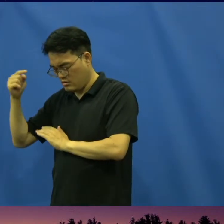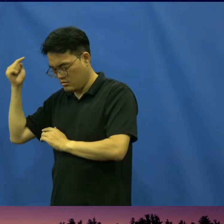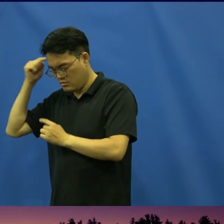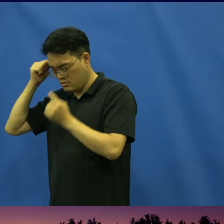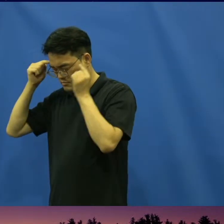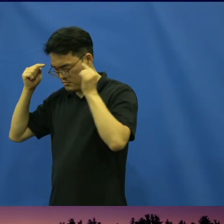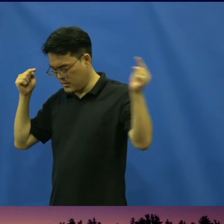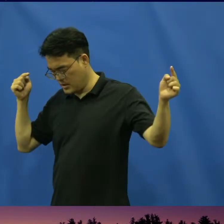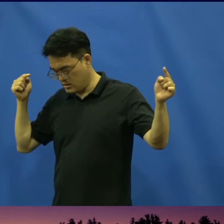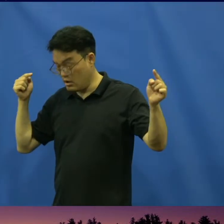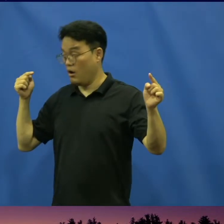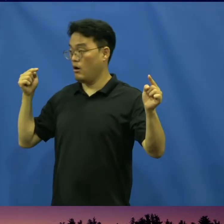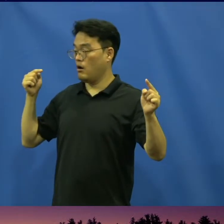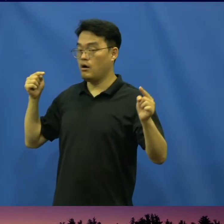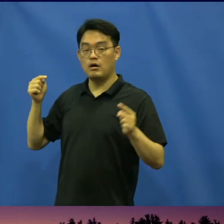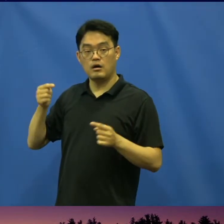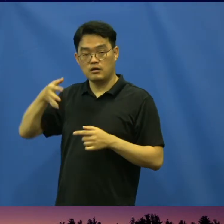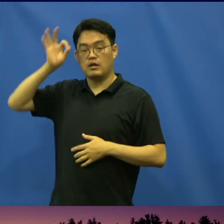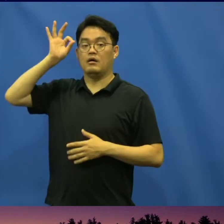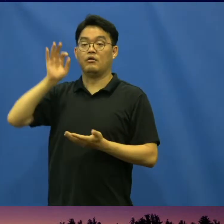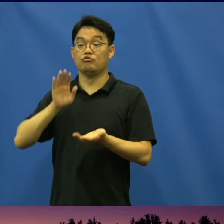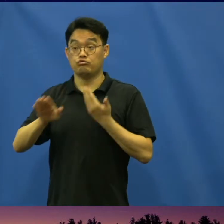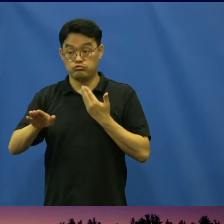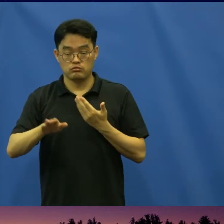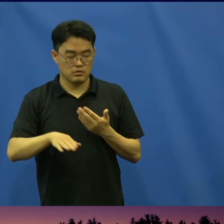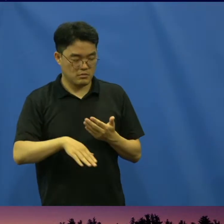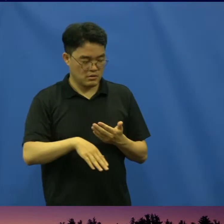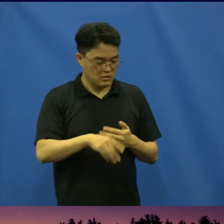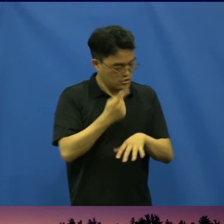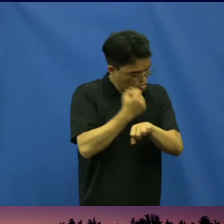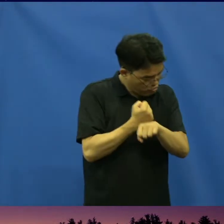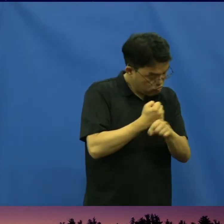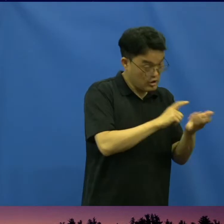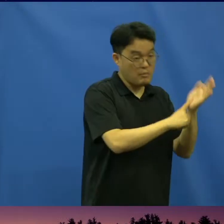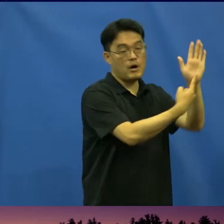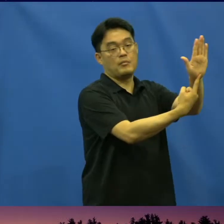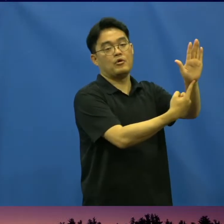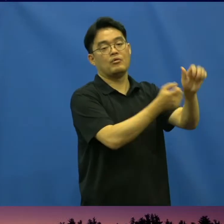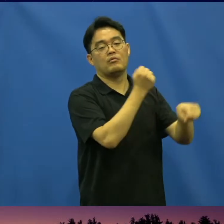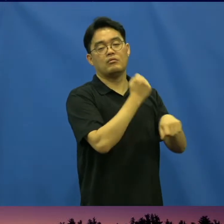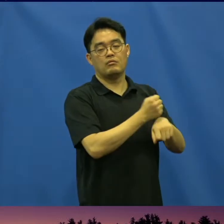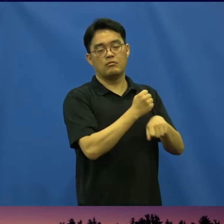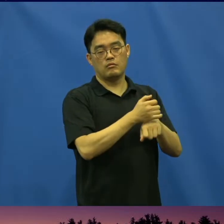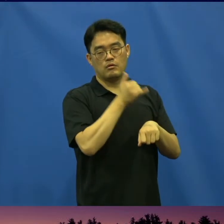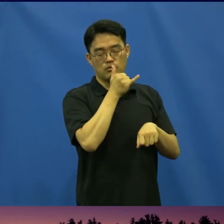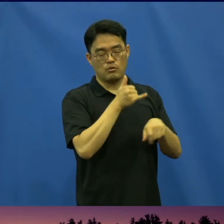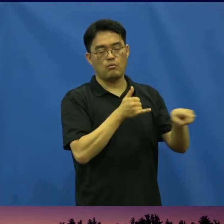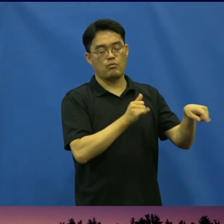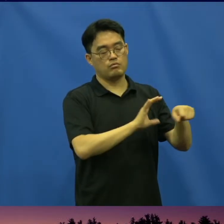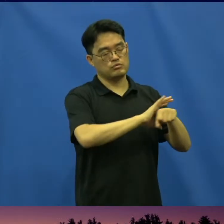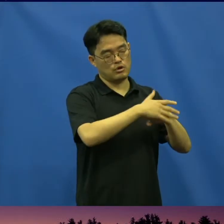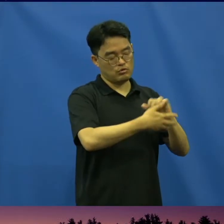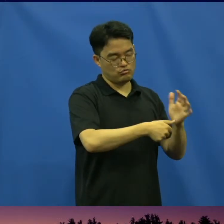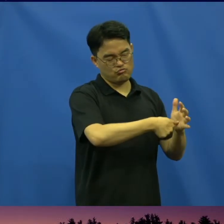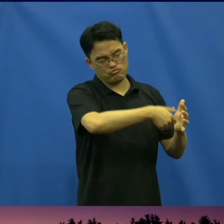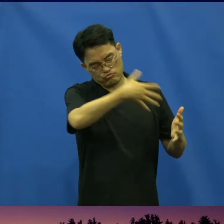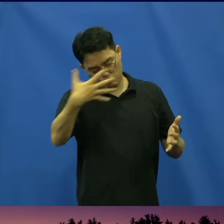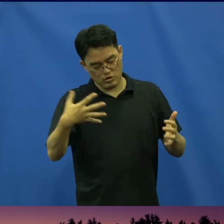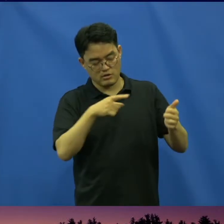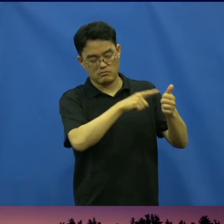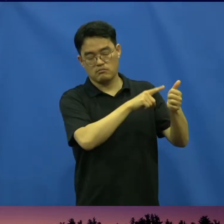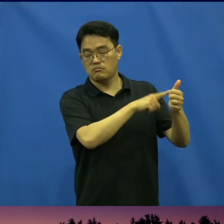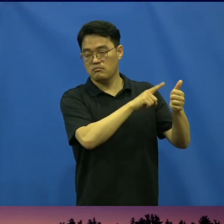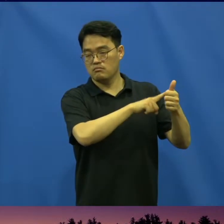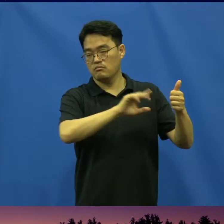세상의 모든 우주 만물이 돌아가는 원리와 법칙과 모든 것들 안에 뭐가 있어요? 여러분 하나님